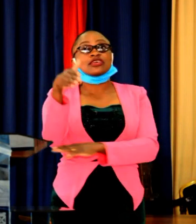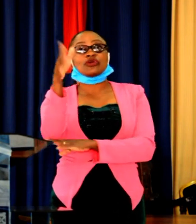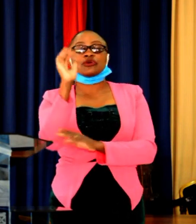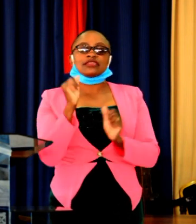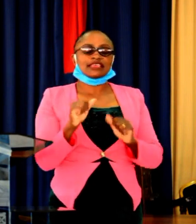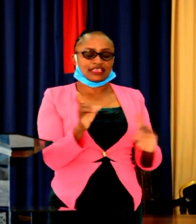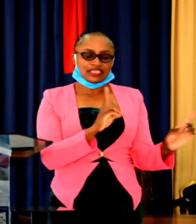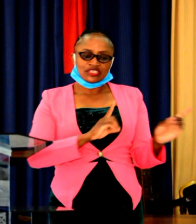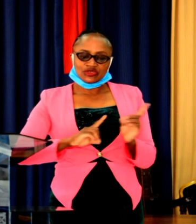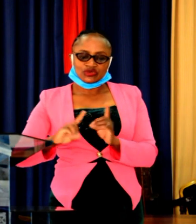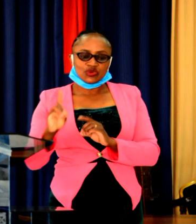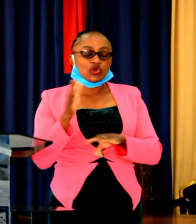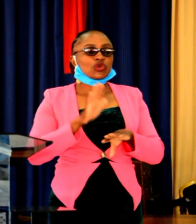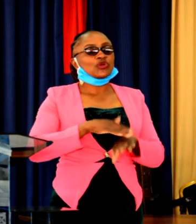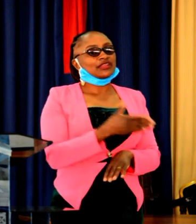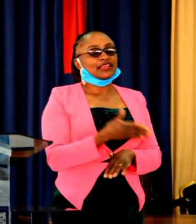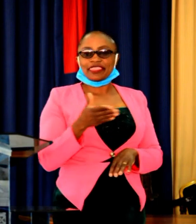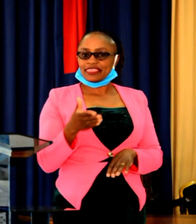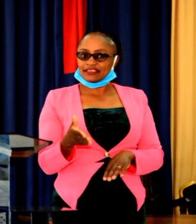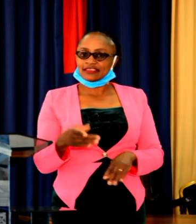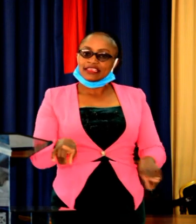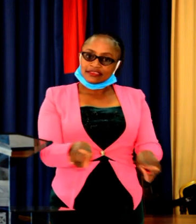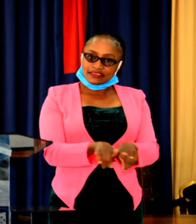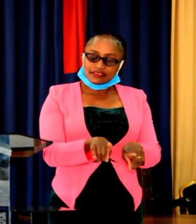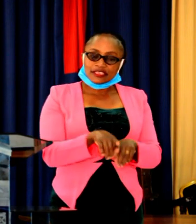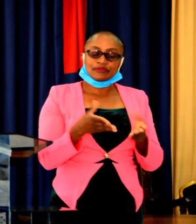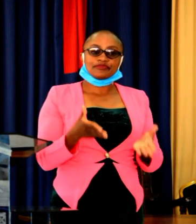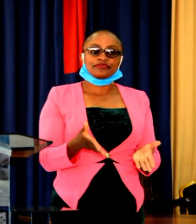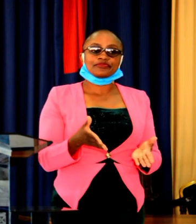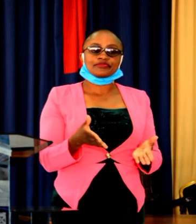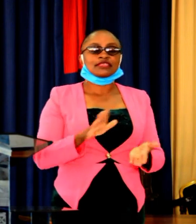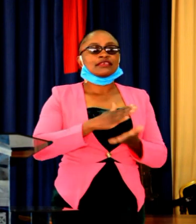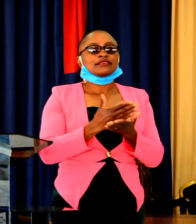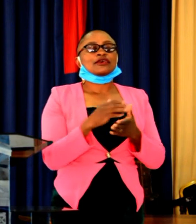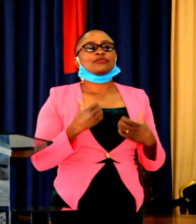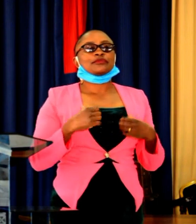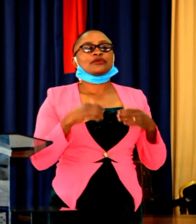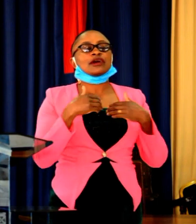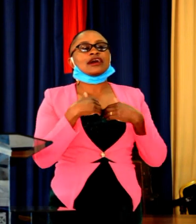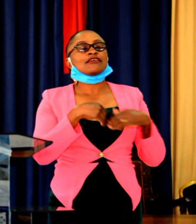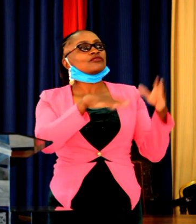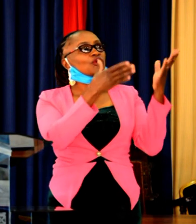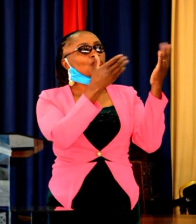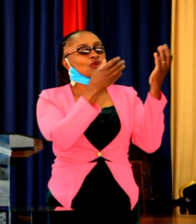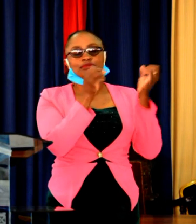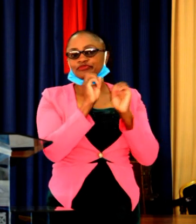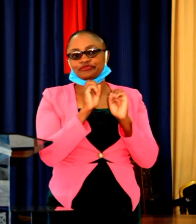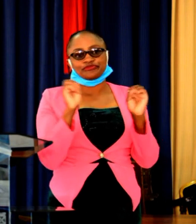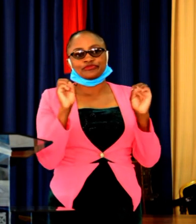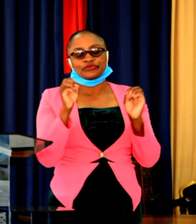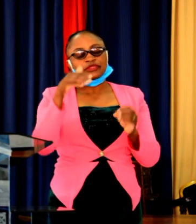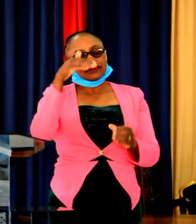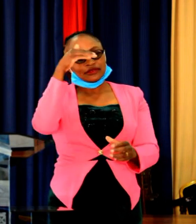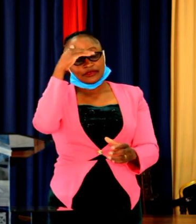Hata sasa kuna watu ambao labda hawana ile imani. They still don't believe kwamba mambo yatakuwa mazuri.